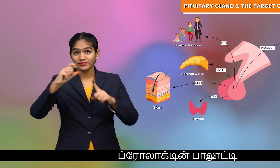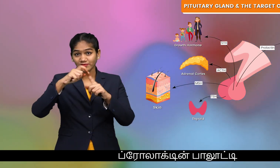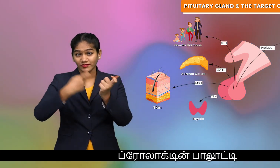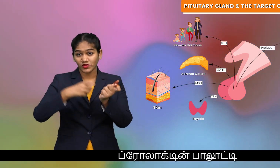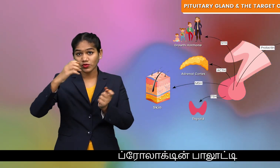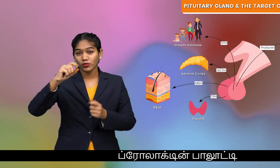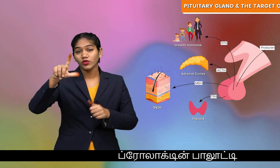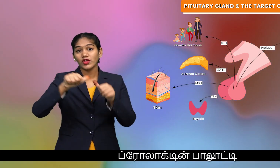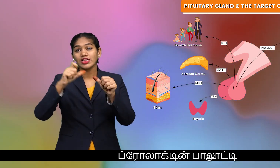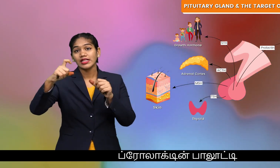புரோலாக்டின் பாலூட்டி